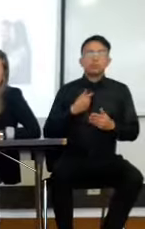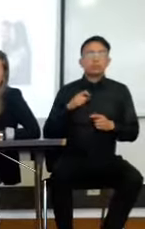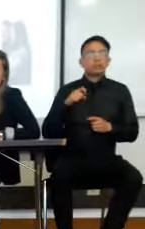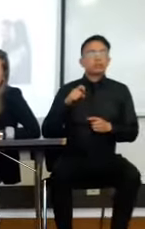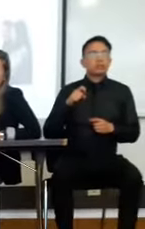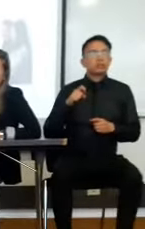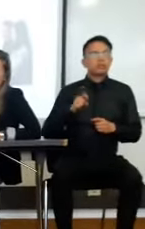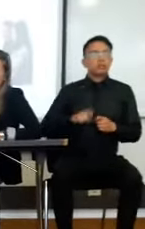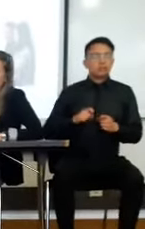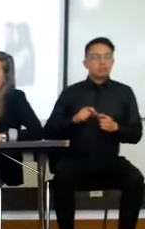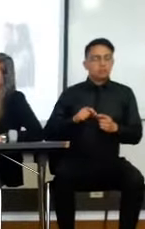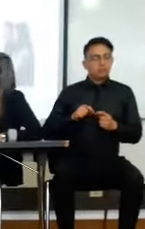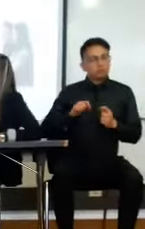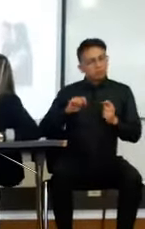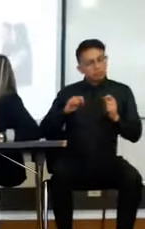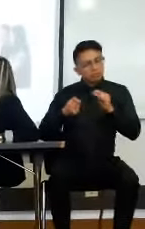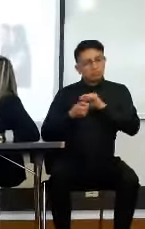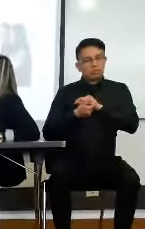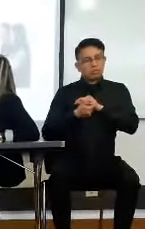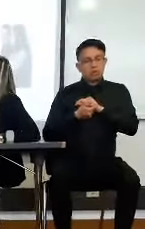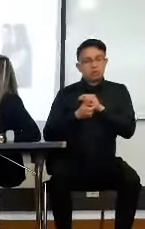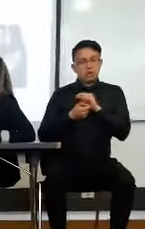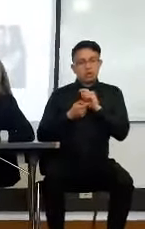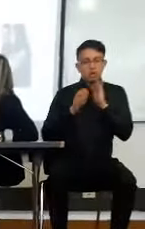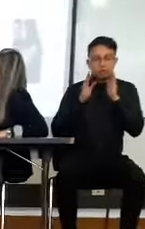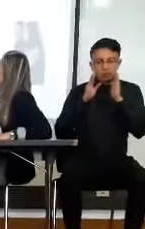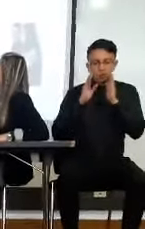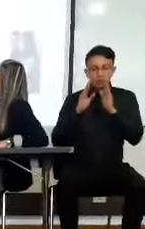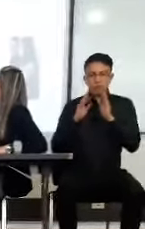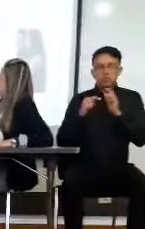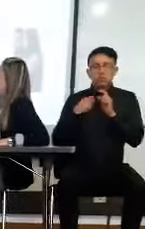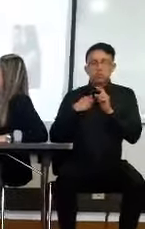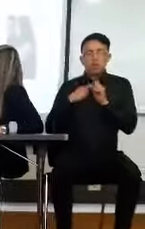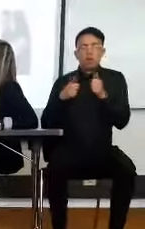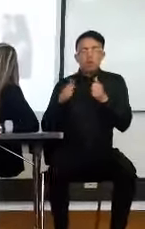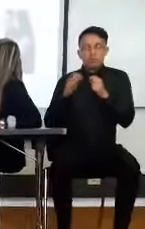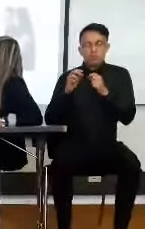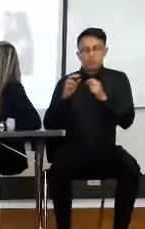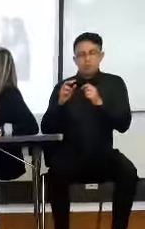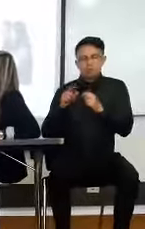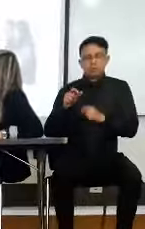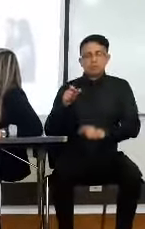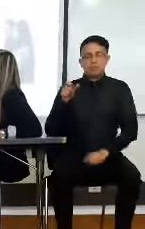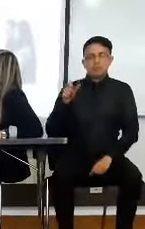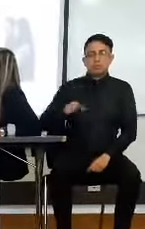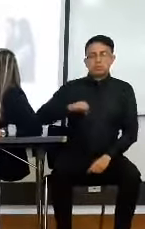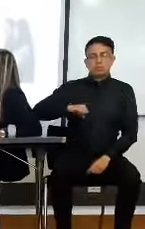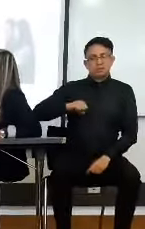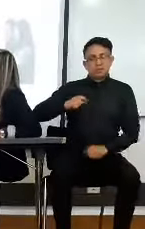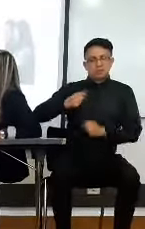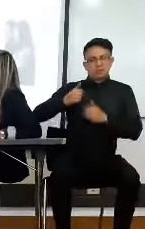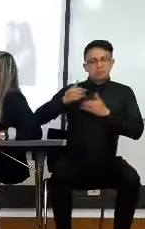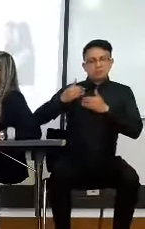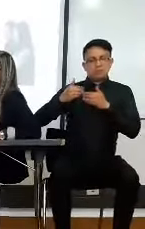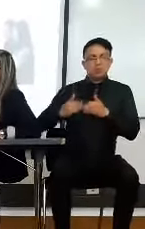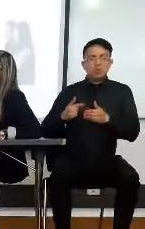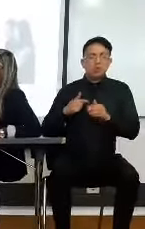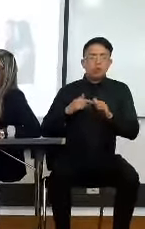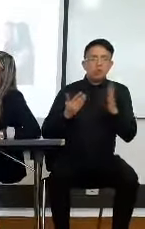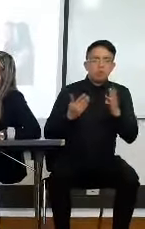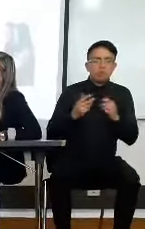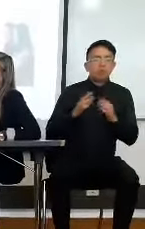una ruta de atención, una ruta que respondiera a los principios y al ejercicio pleno de los derechos sexuales y reproductivos de las personas con